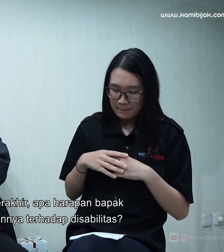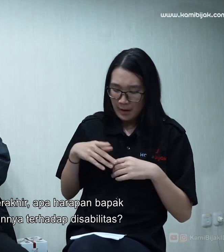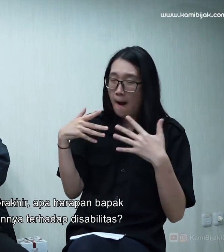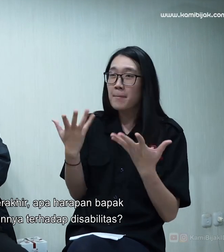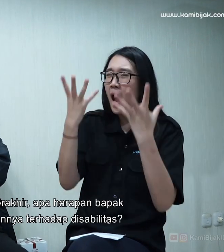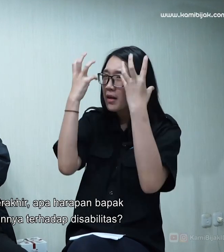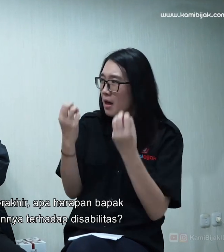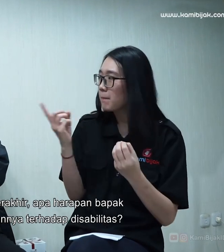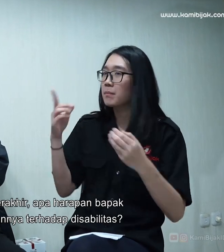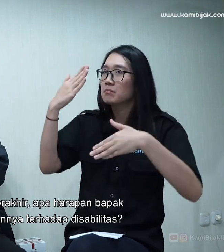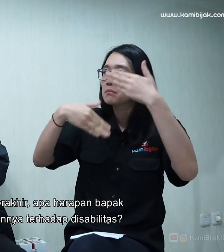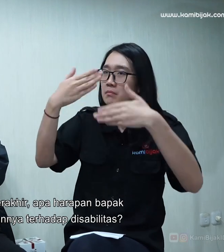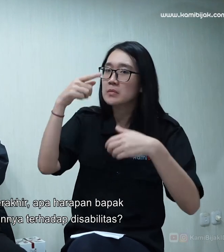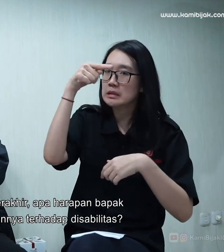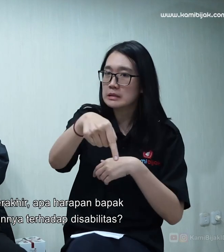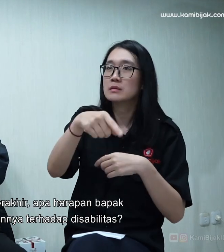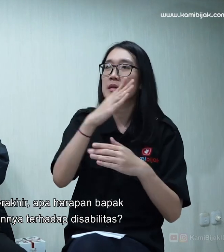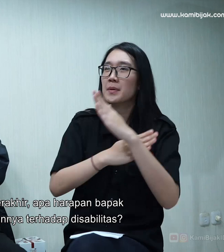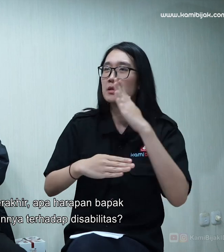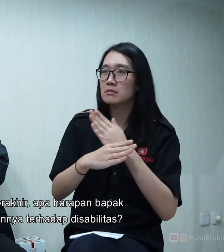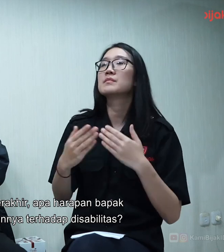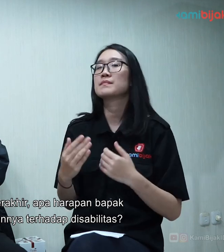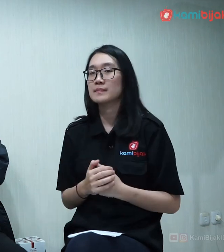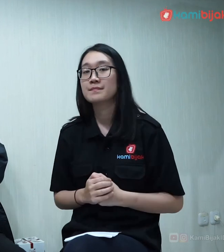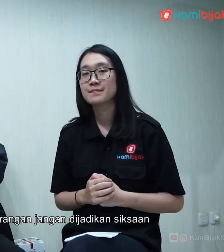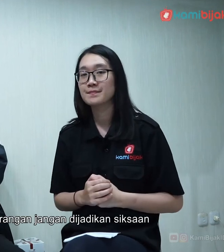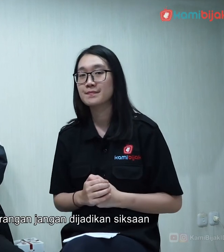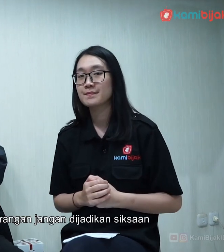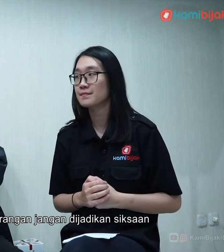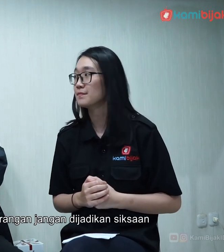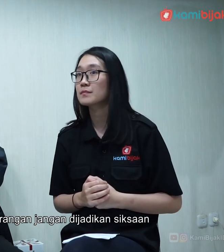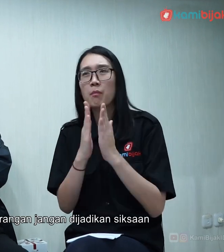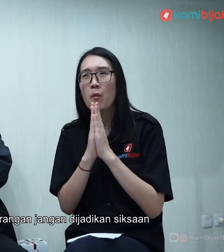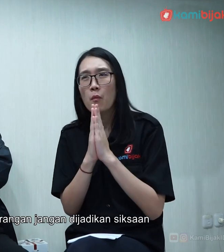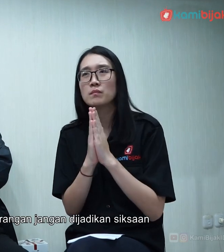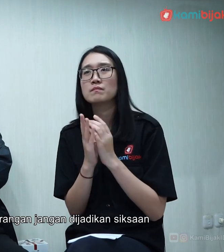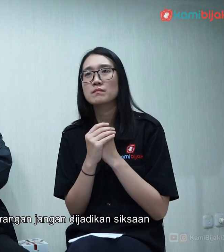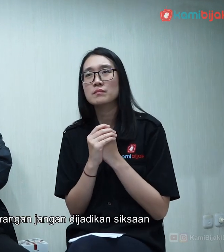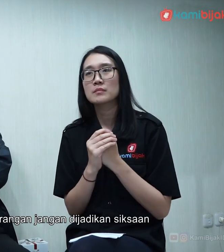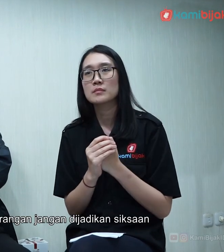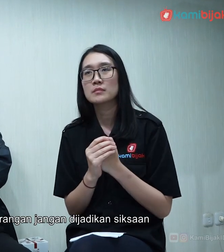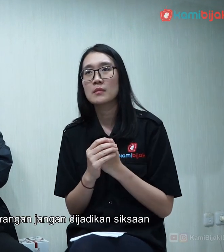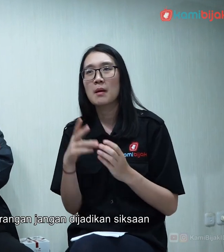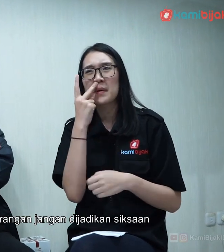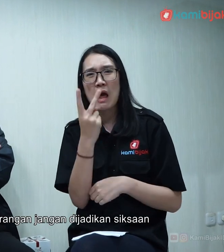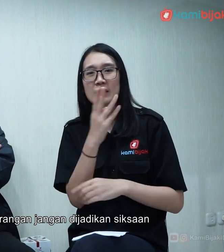Terakhir, apa harapan Bapak untuk kedepannya? Saya mohon kekurangan